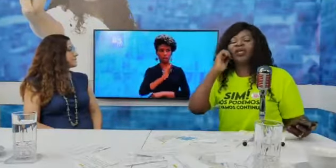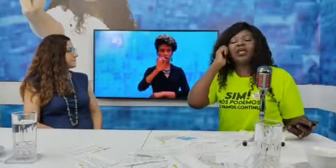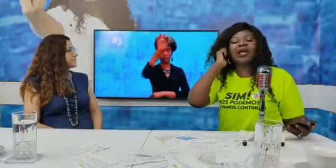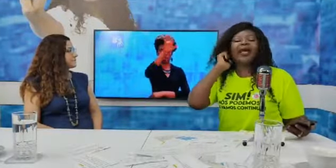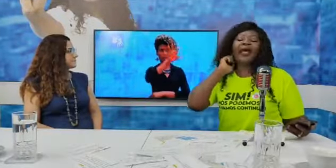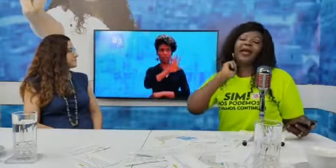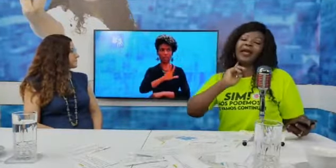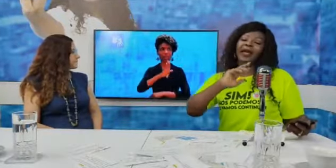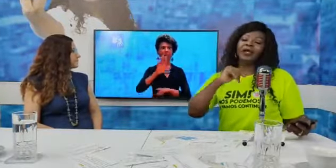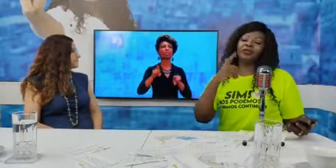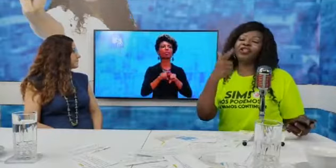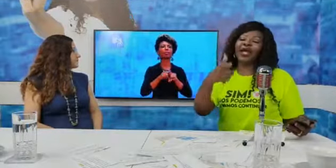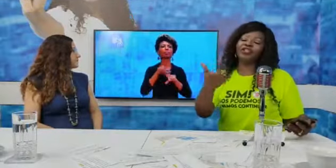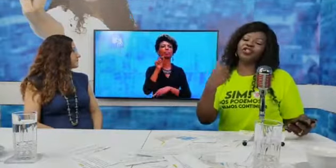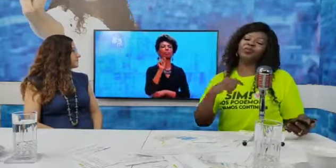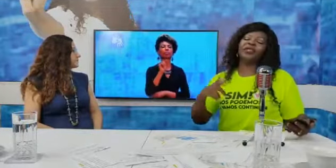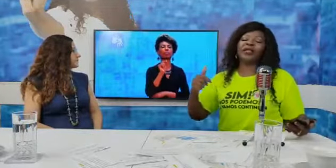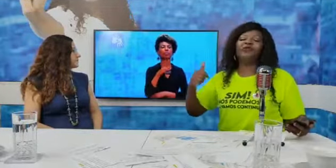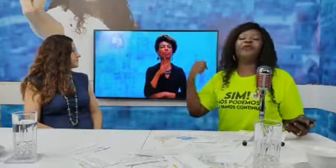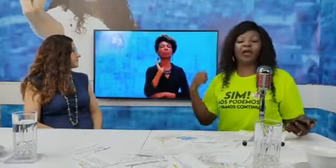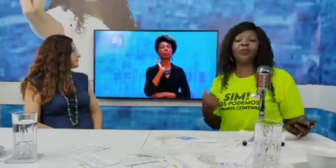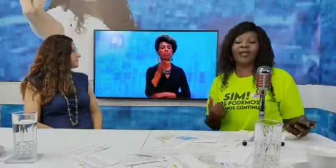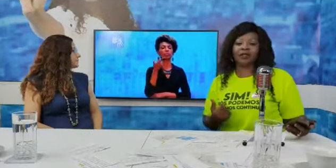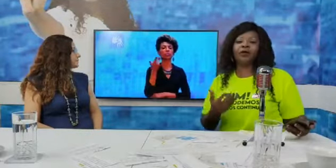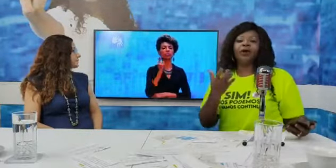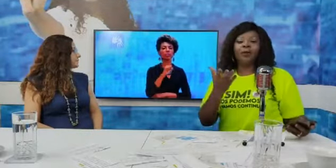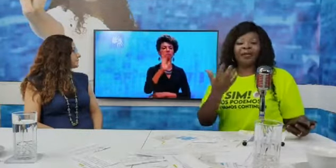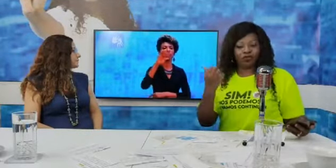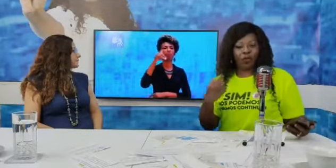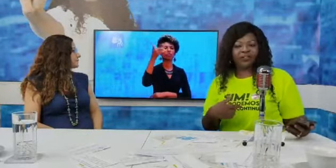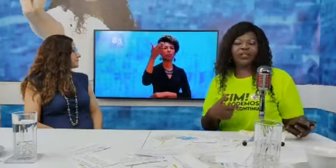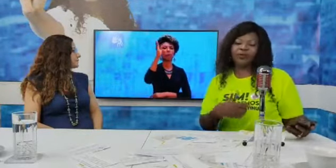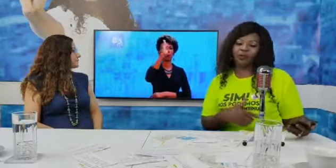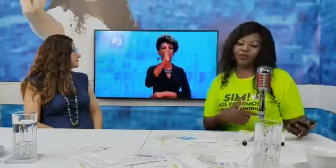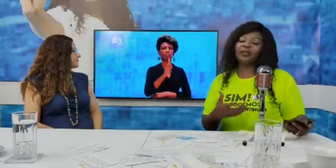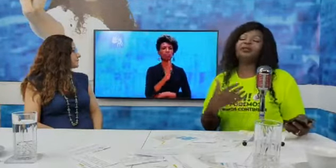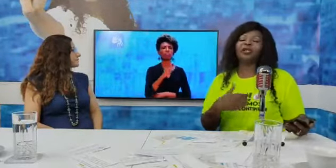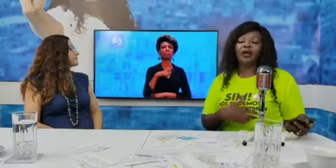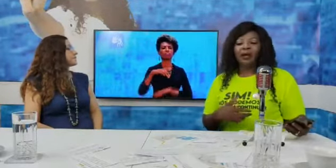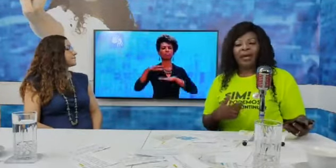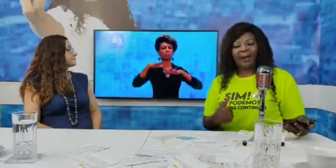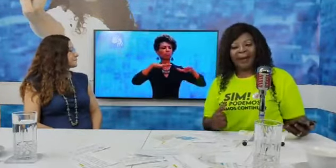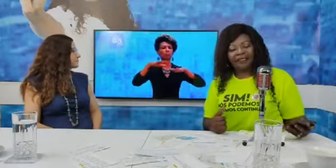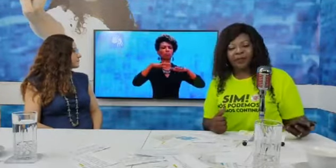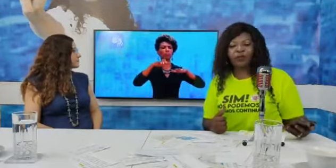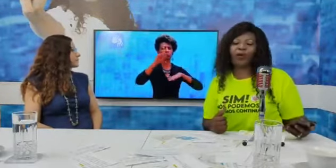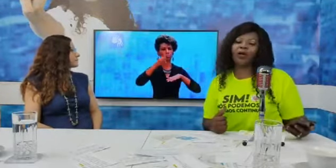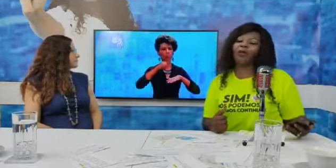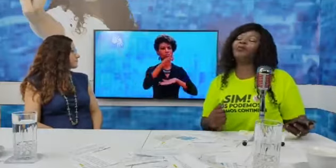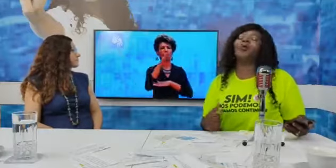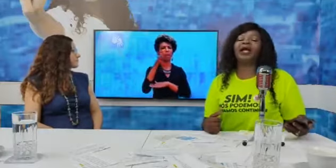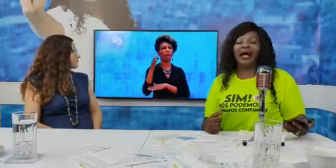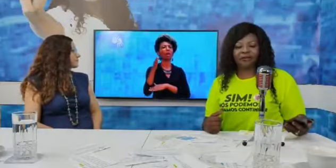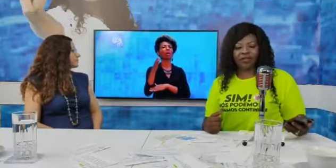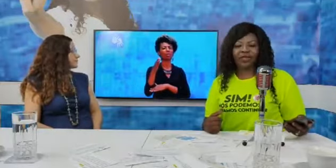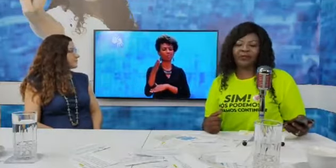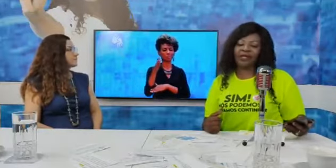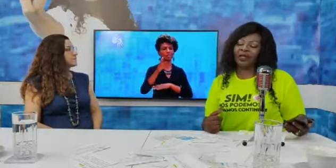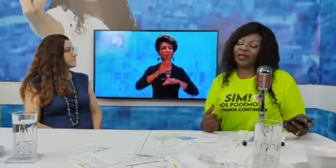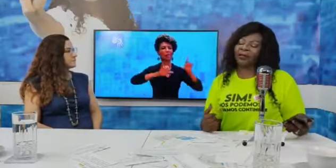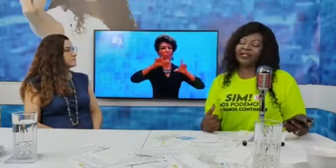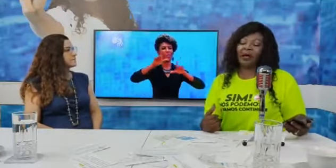Nacional, e nós já atingimos até fora do Brasil pessoas desse movimento que participam do programa. Muito obrigado,